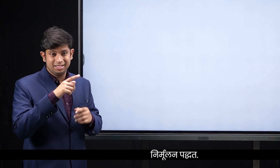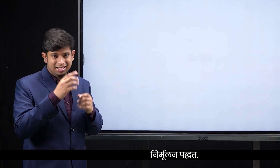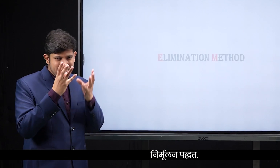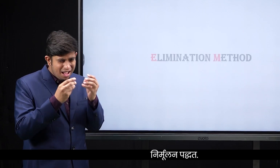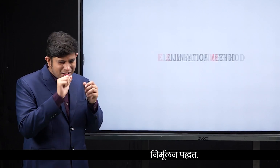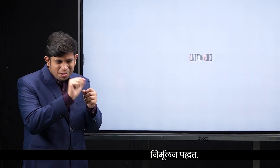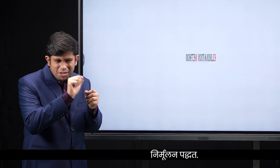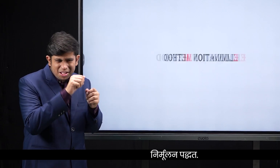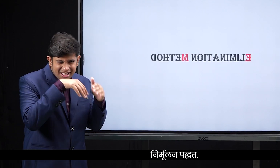निर्मूलन पद्धत.